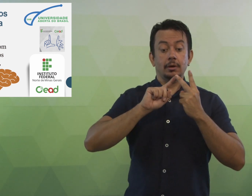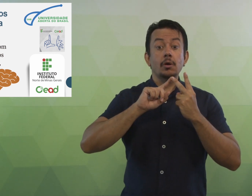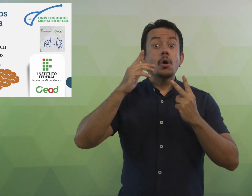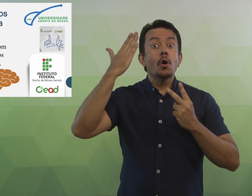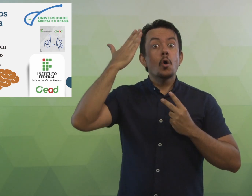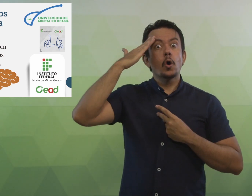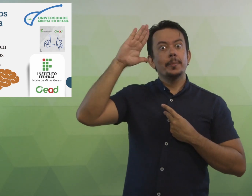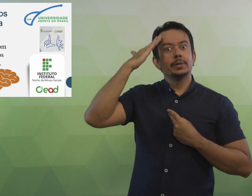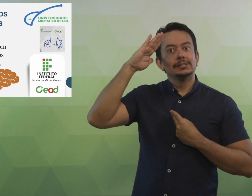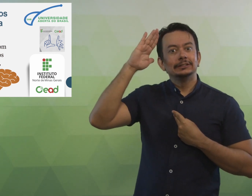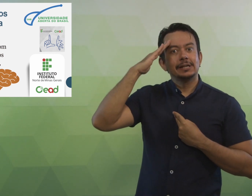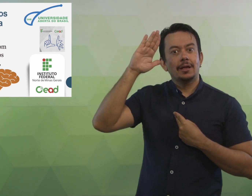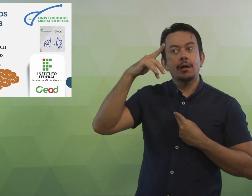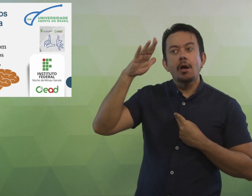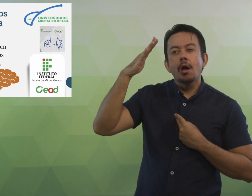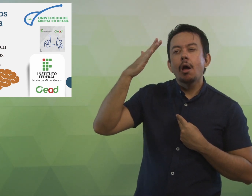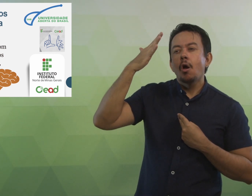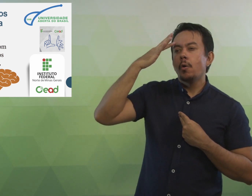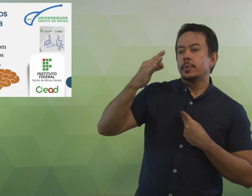compreensão